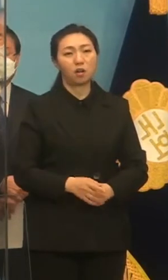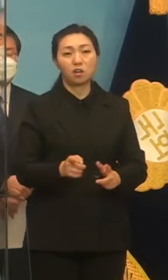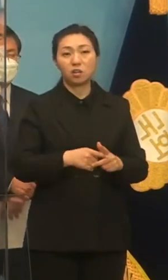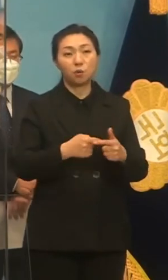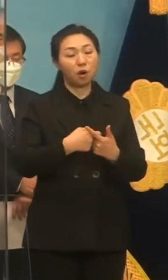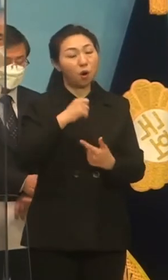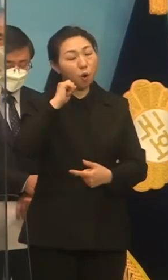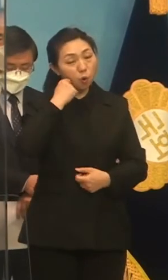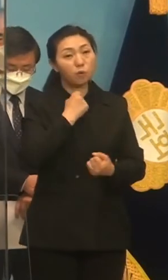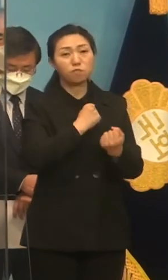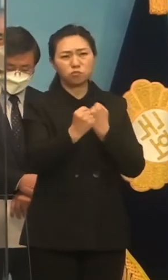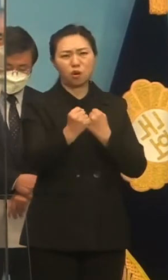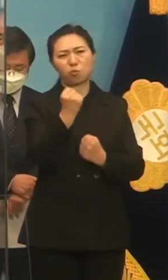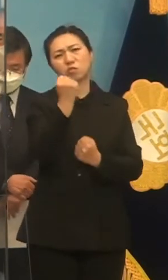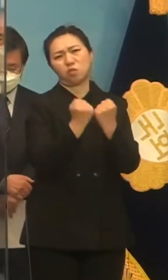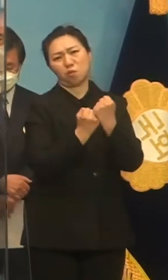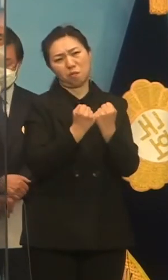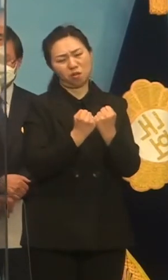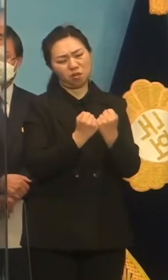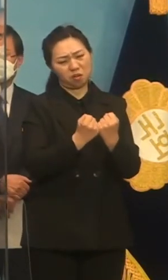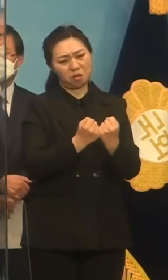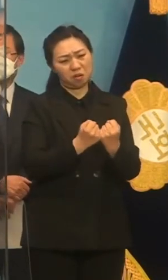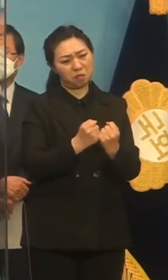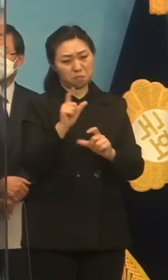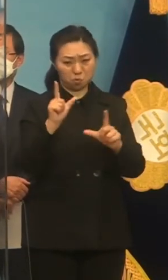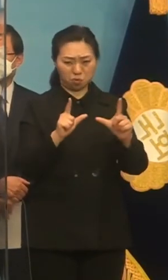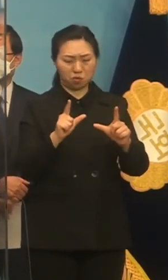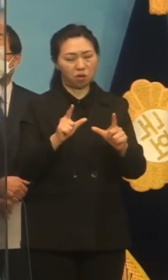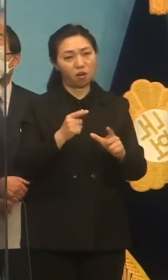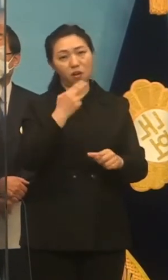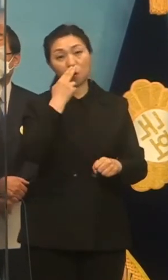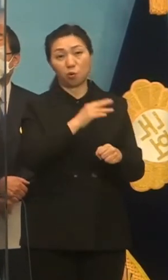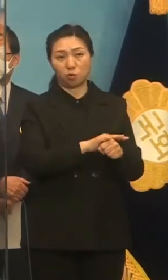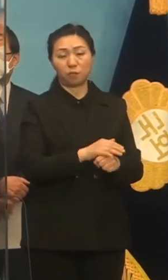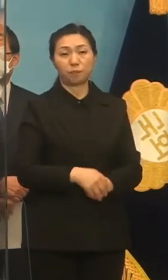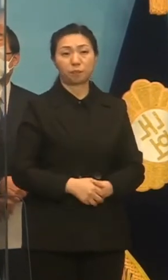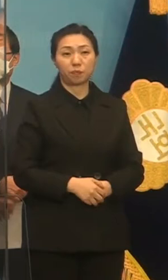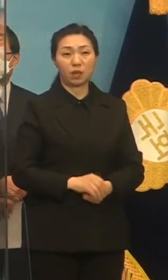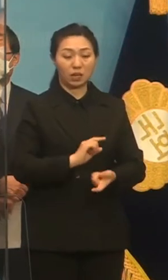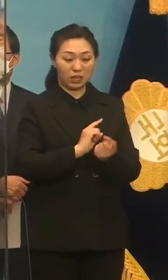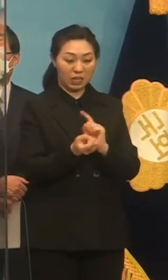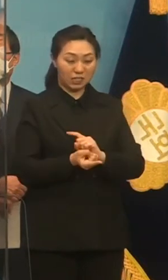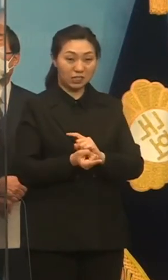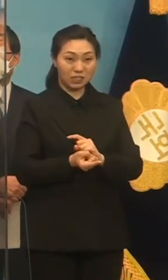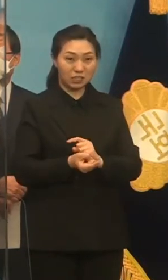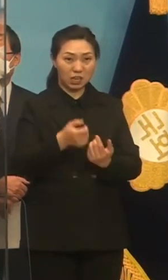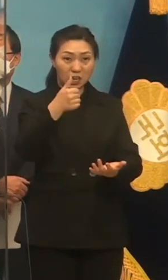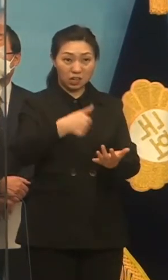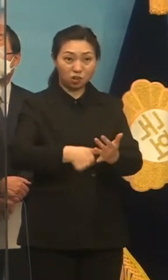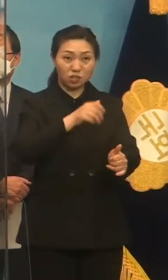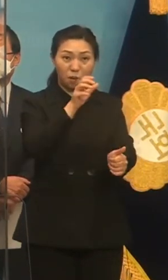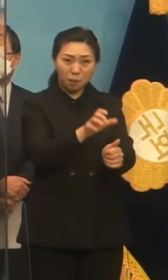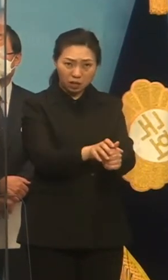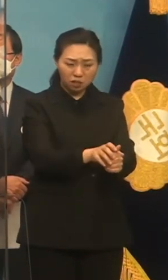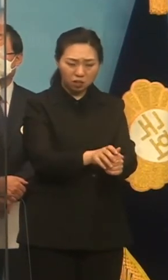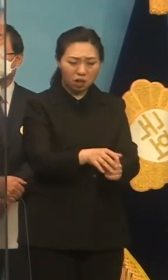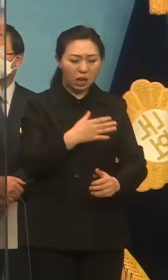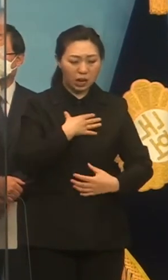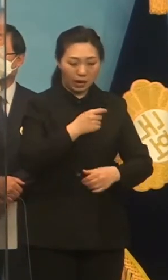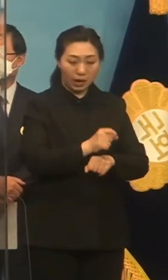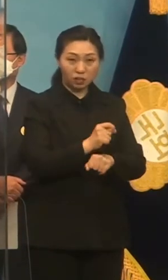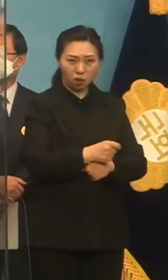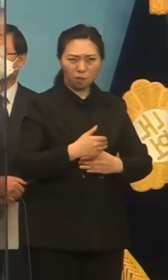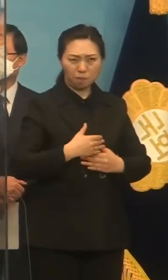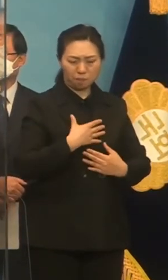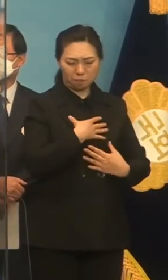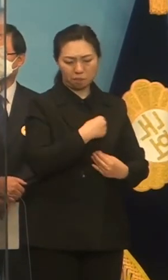그래서 자살한 삼신 드러나 아니다만 위임전결규정 일하게 실제로 굉장히 회사는 뿐이지 최종